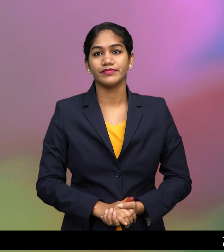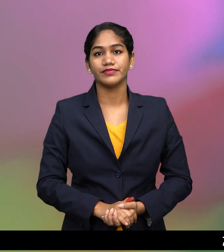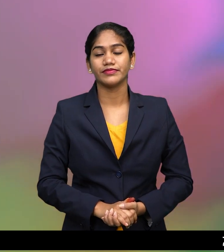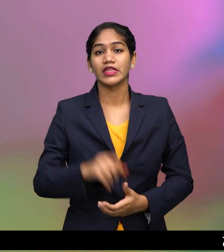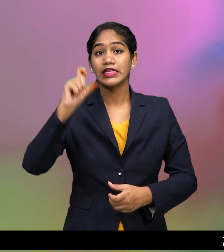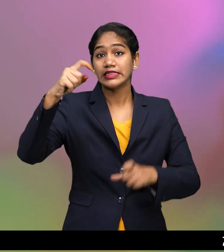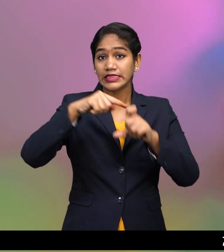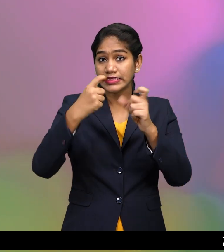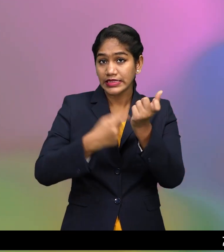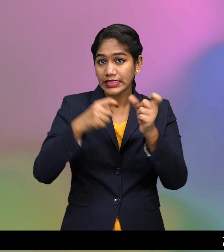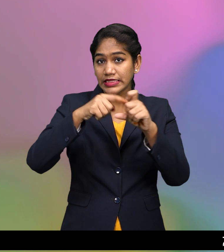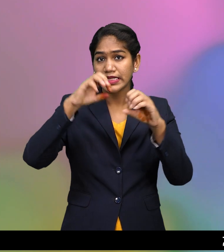ಸೆರೆಬ್ರಮ್,